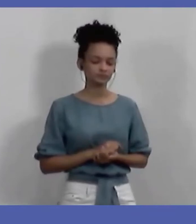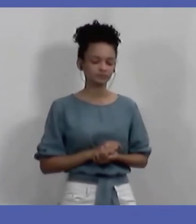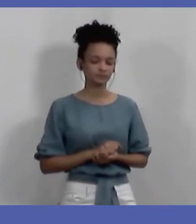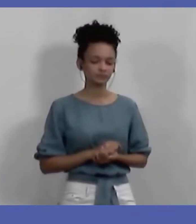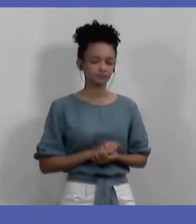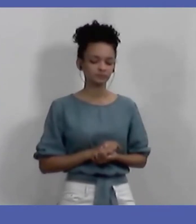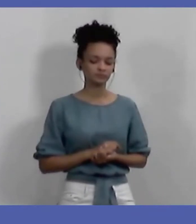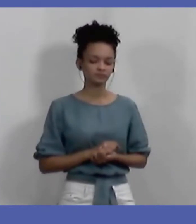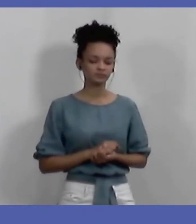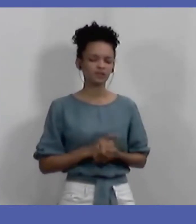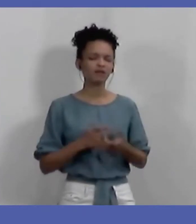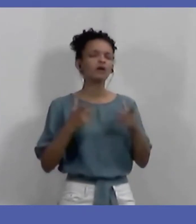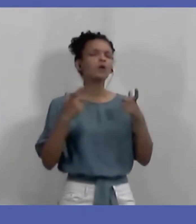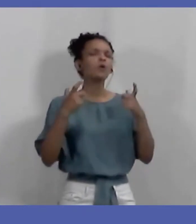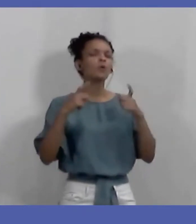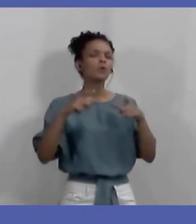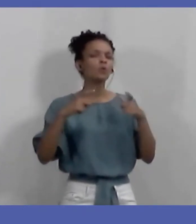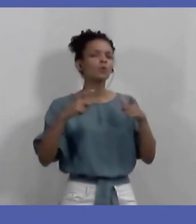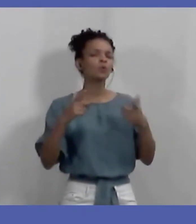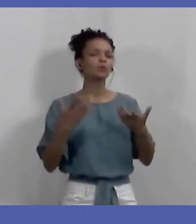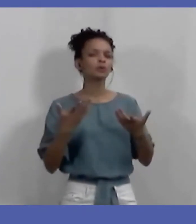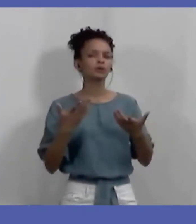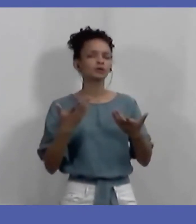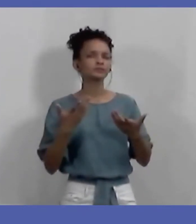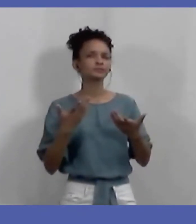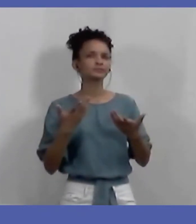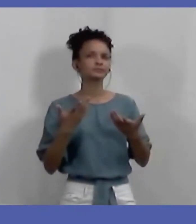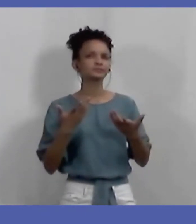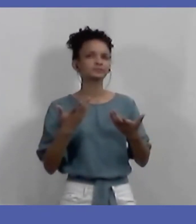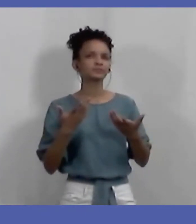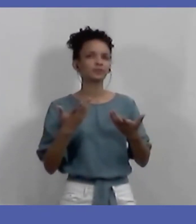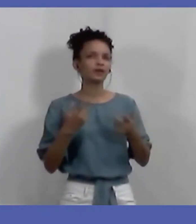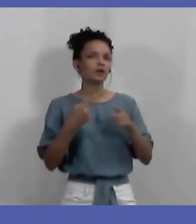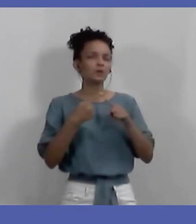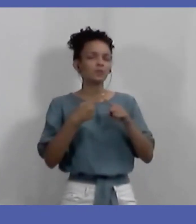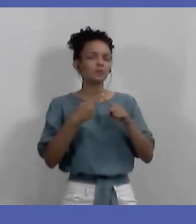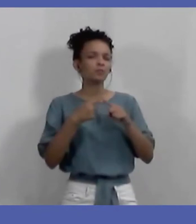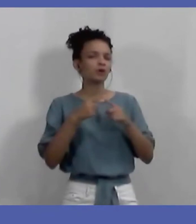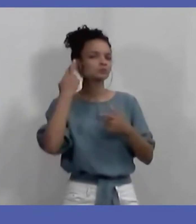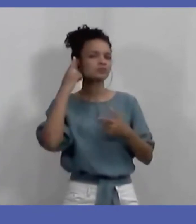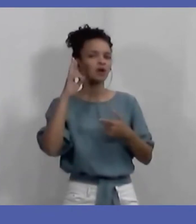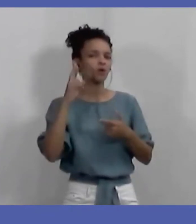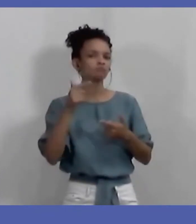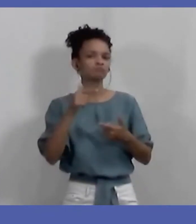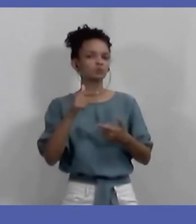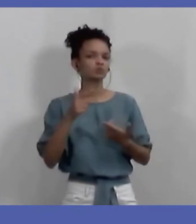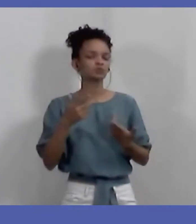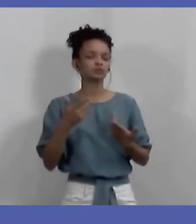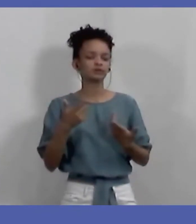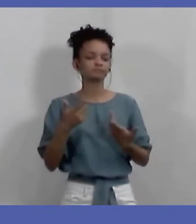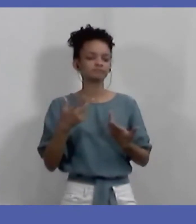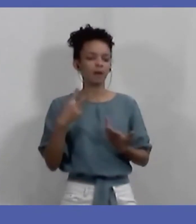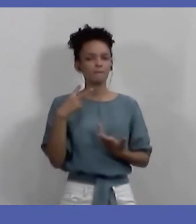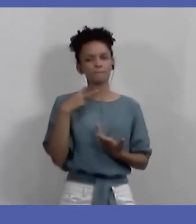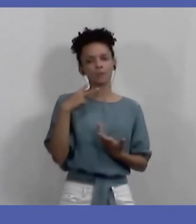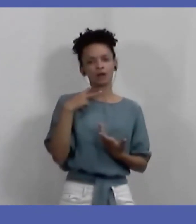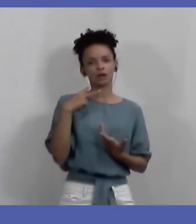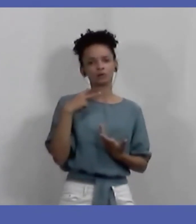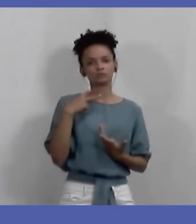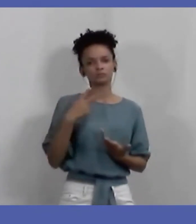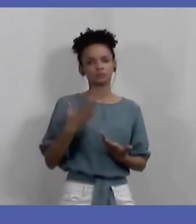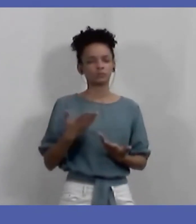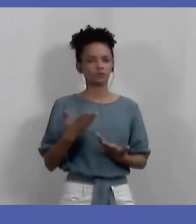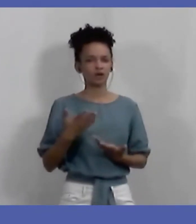aonde que o Senhor tinha, e também o Senhor não tinha privacidade, né? Muitas vezes a gente reclama